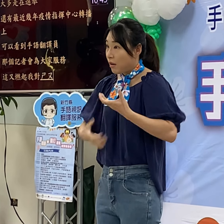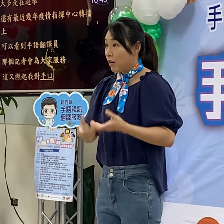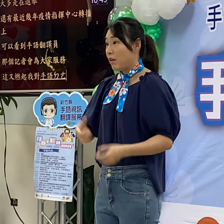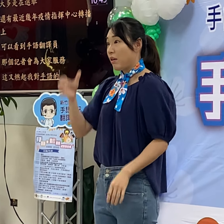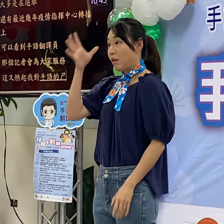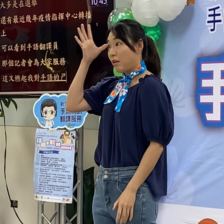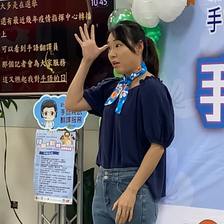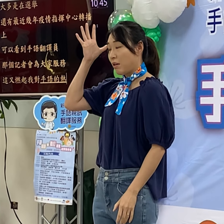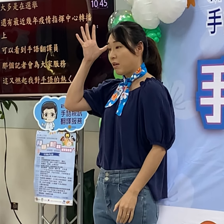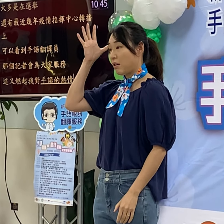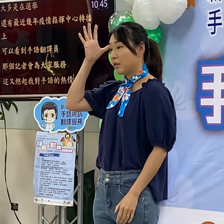情。